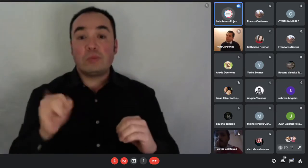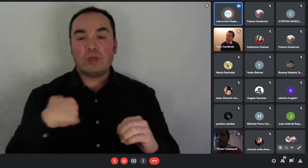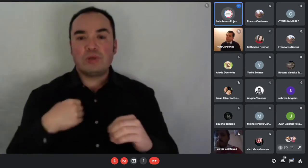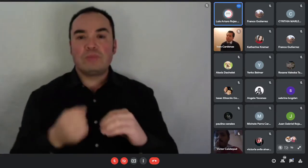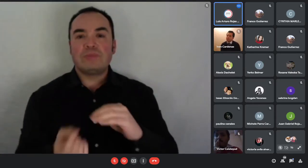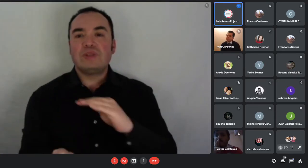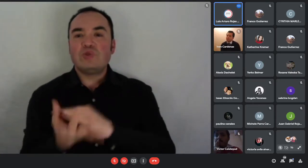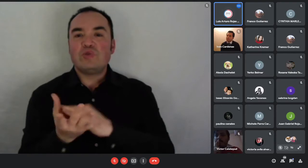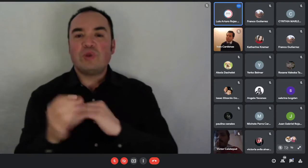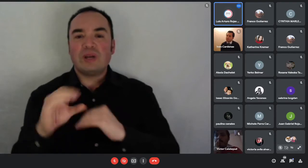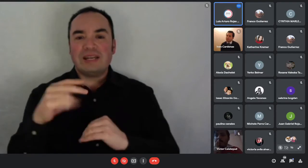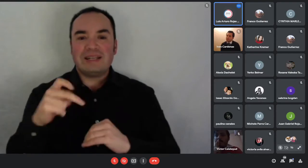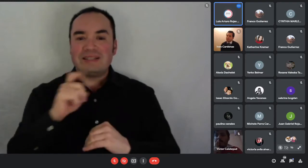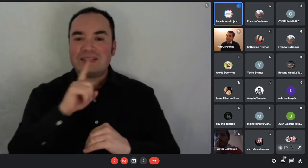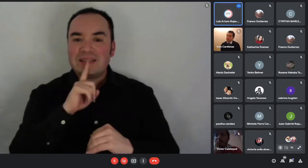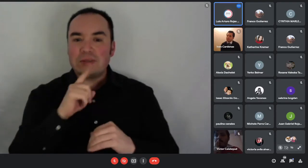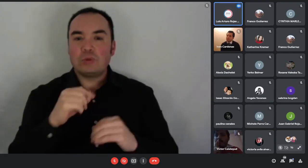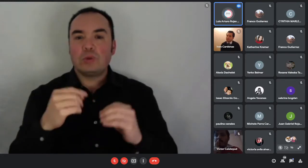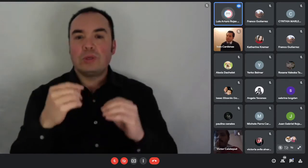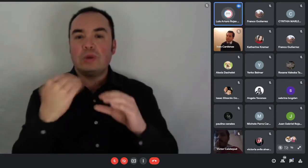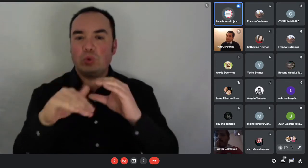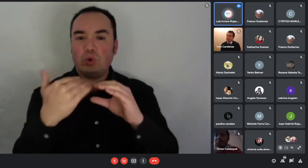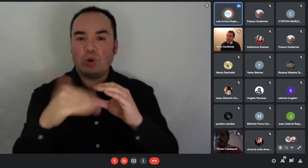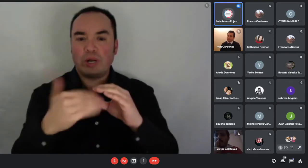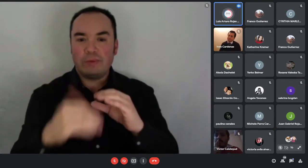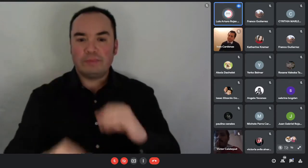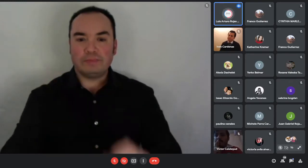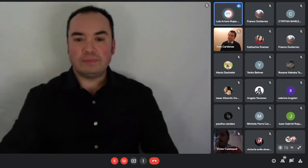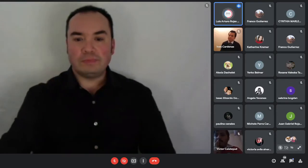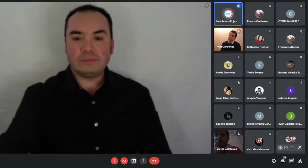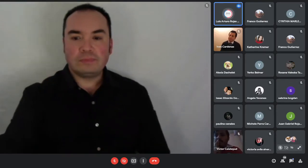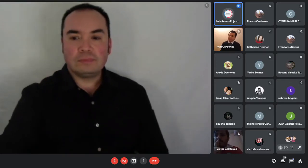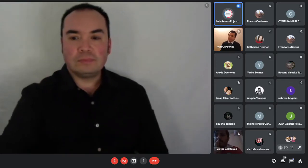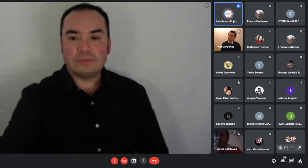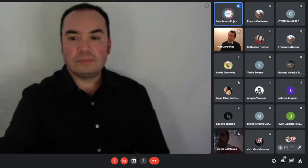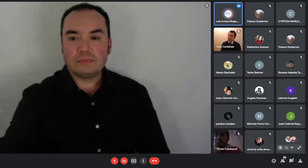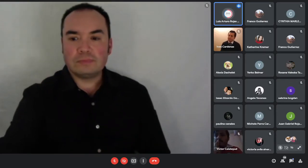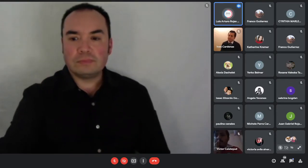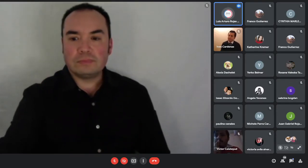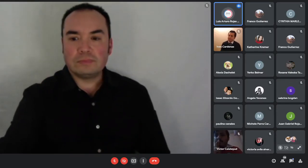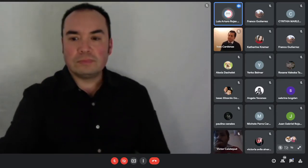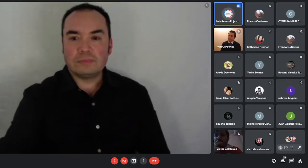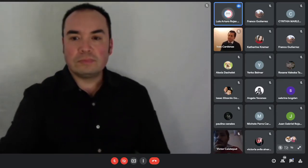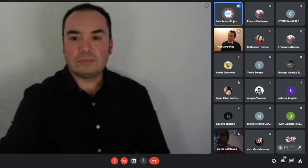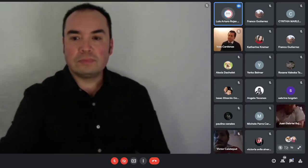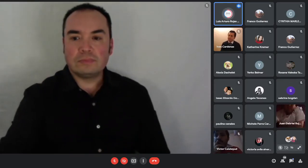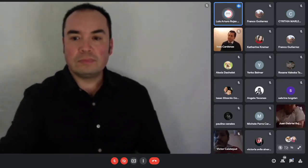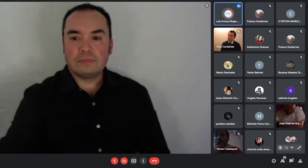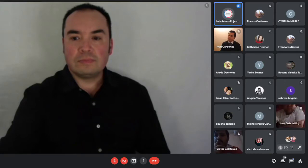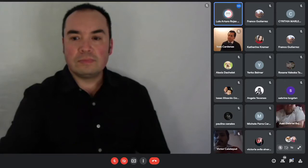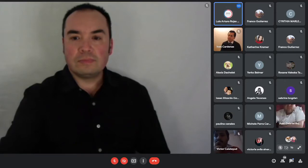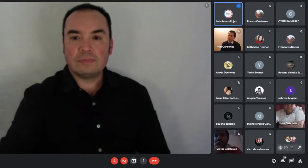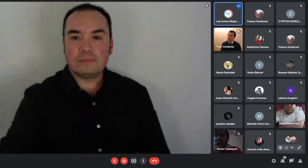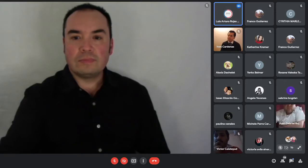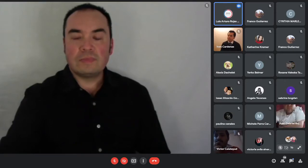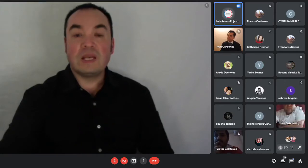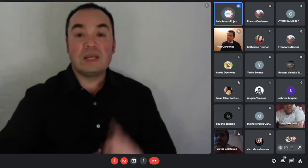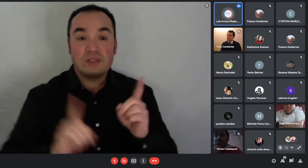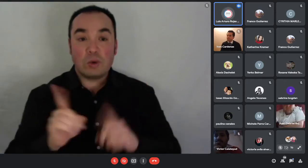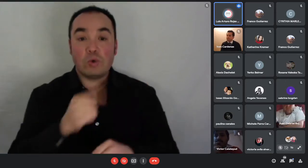que si alguien tiene alguna consulta pueda hacerla llegar y ahí nosotros le respondemos por escrito o vemos la forma de hacerle llegar la